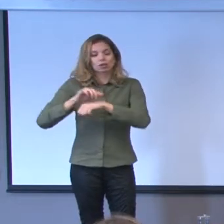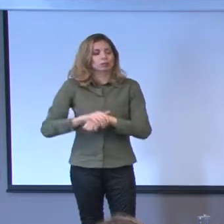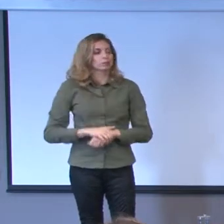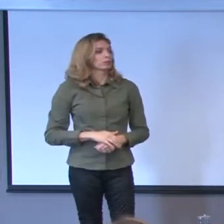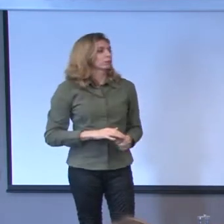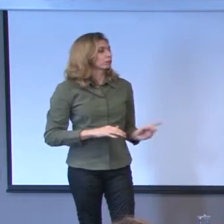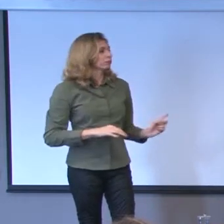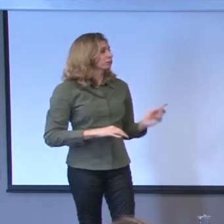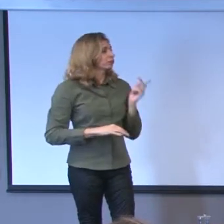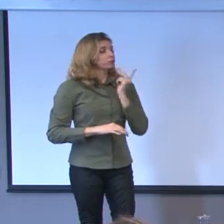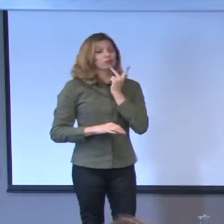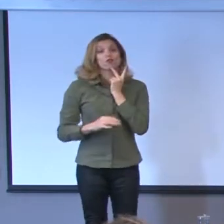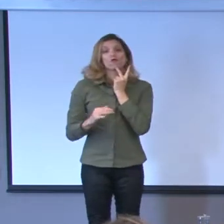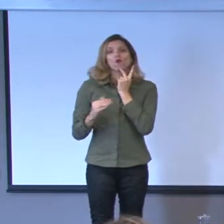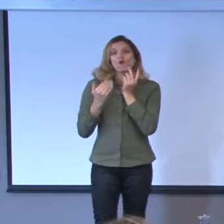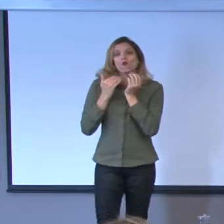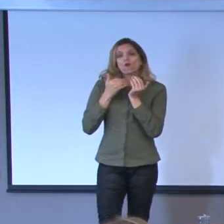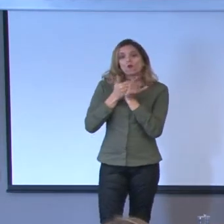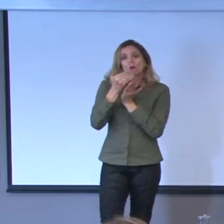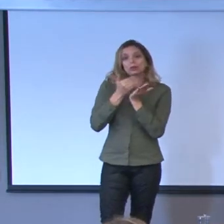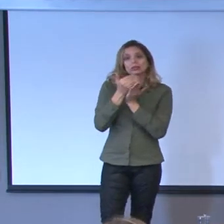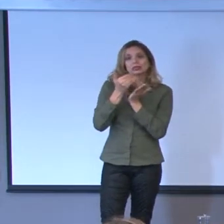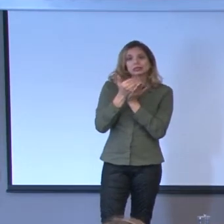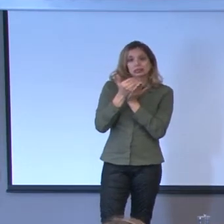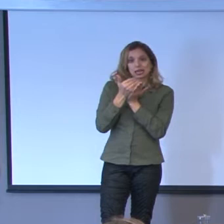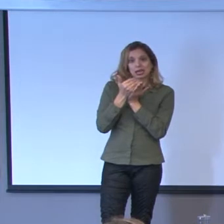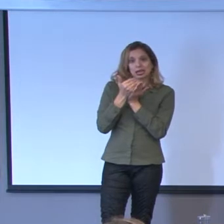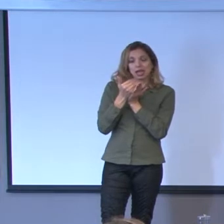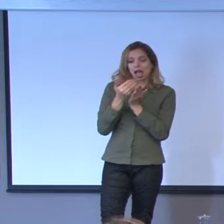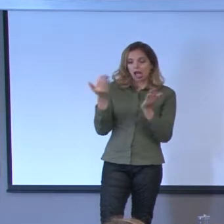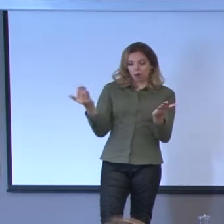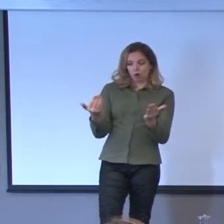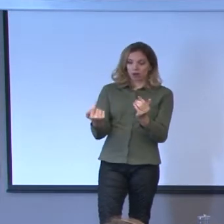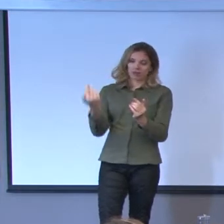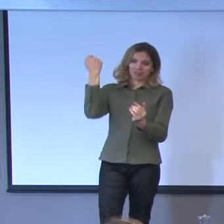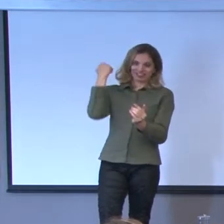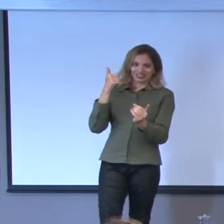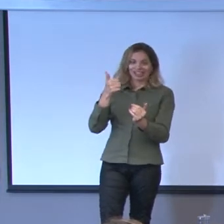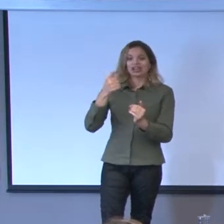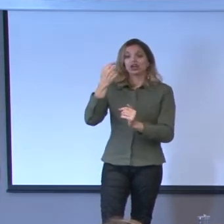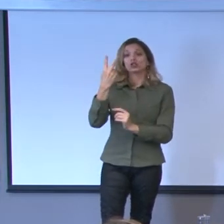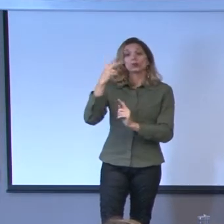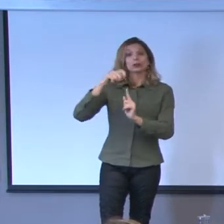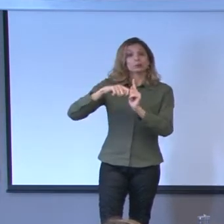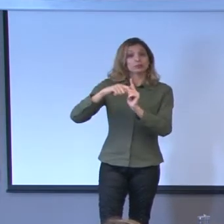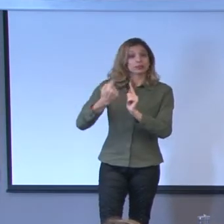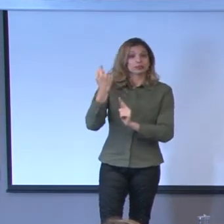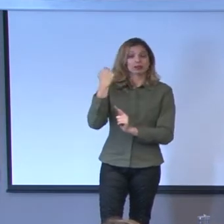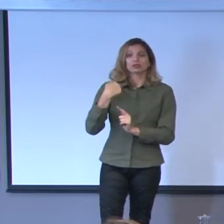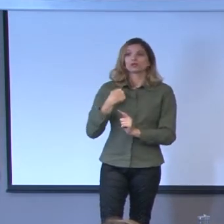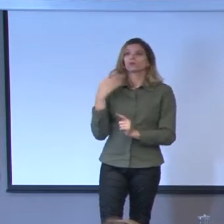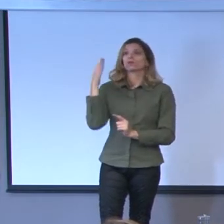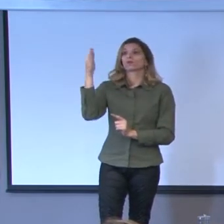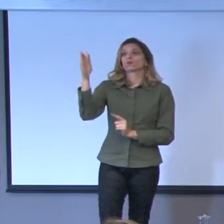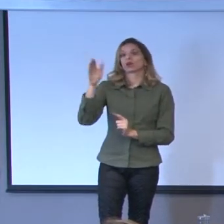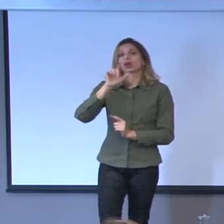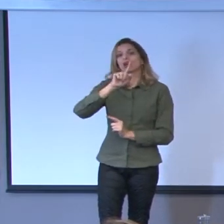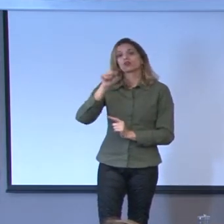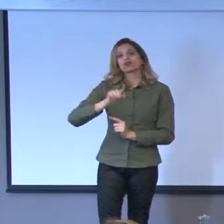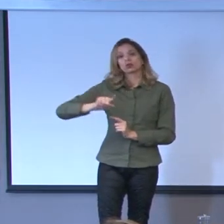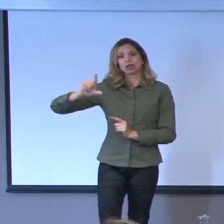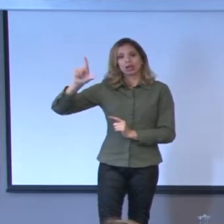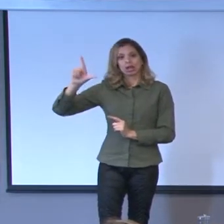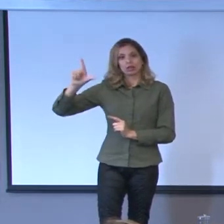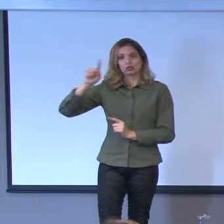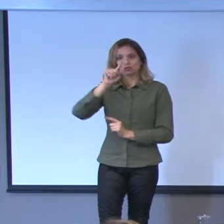contar de trás para frente. Há 2 meses atrás, eu fui fazer uma reportagem numa escola na zona leste de São Paulo, no